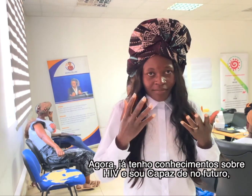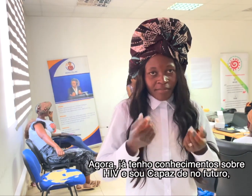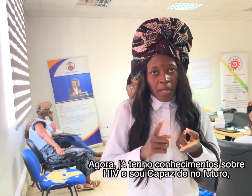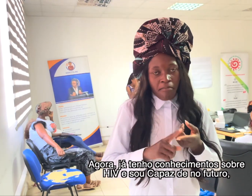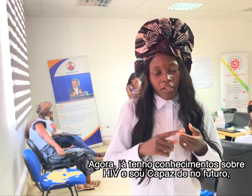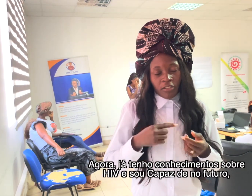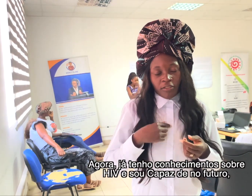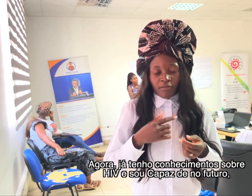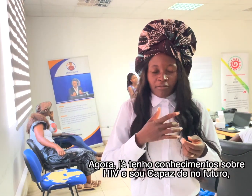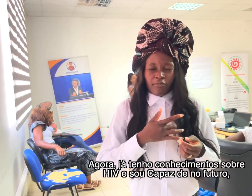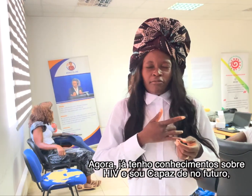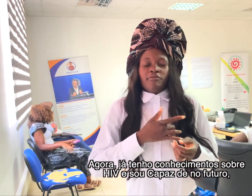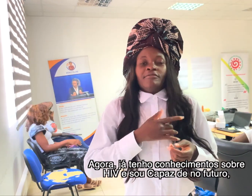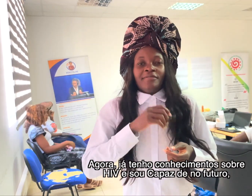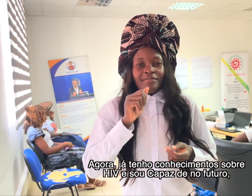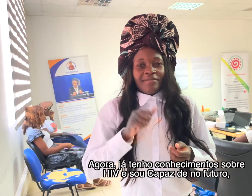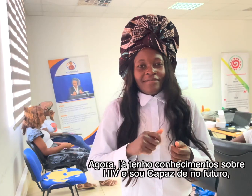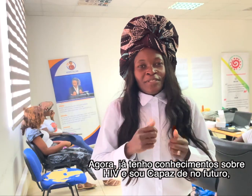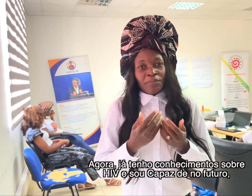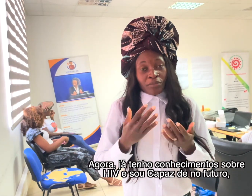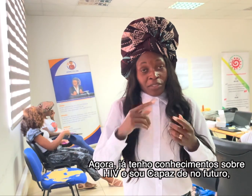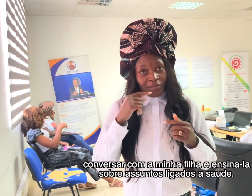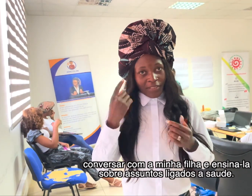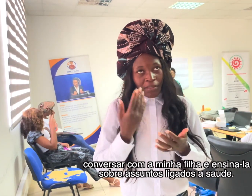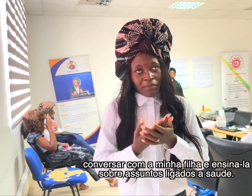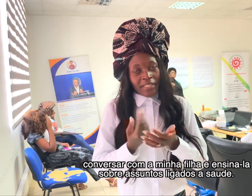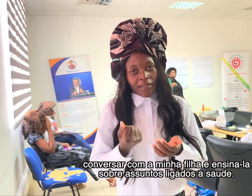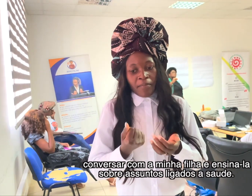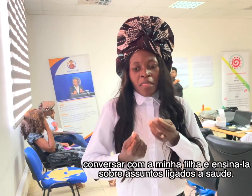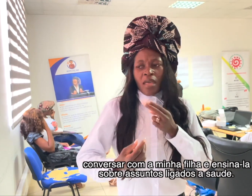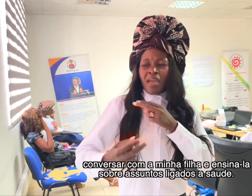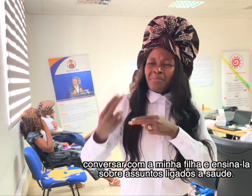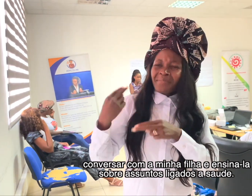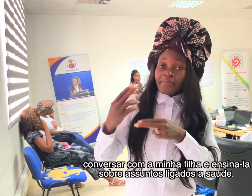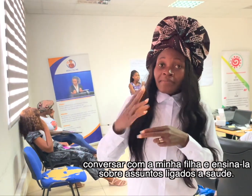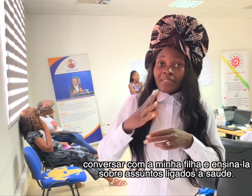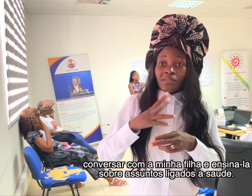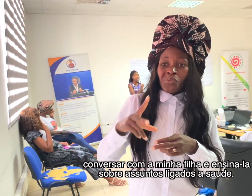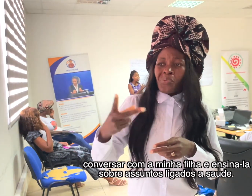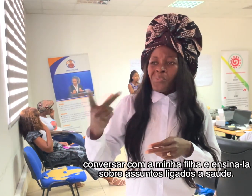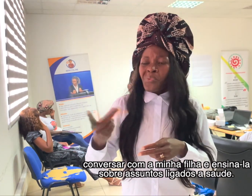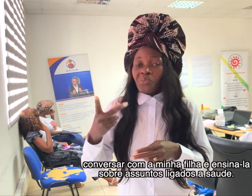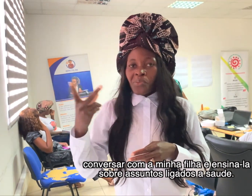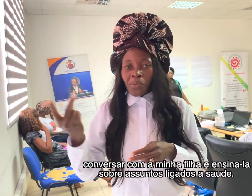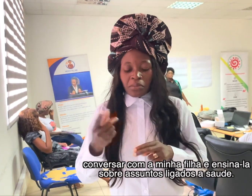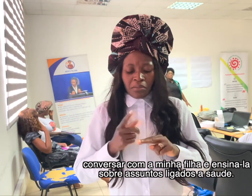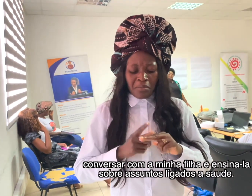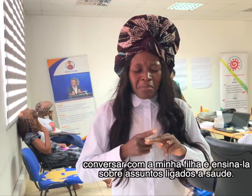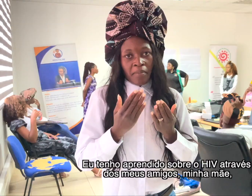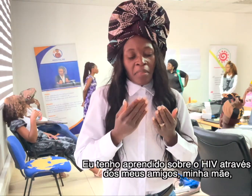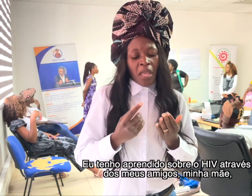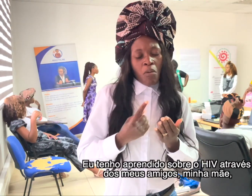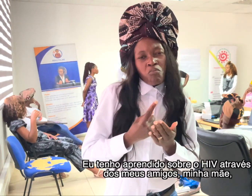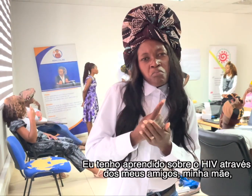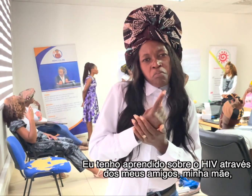tenho conhecimento sobre o HIV e sou capaz de, no futuro, conversar com a minha filha e ensiná-la sobre assuntos ligados à